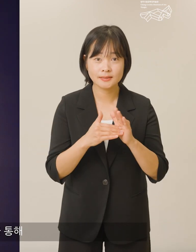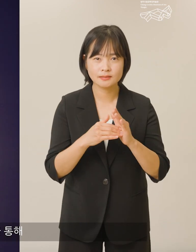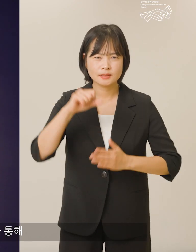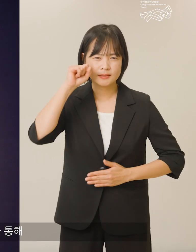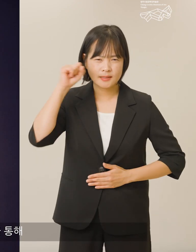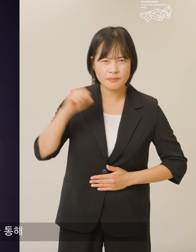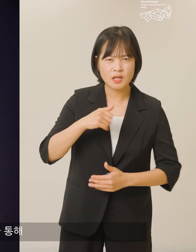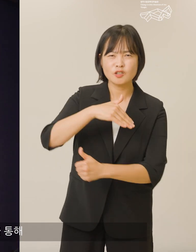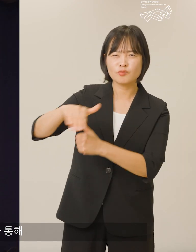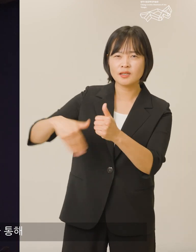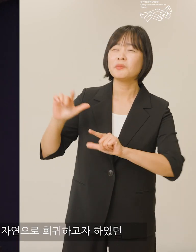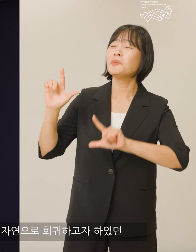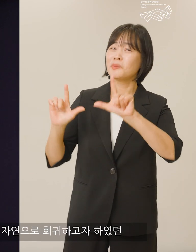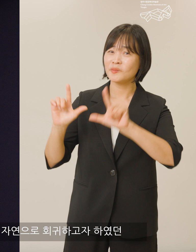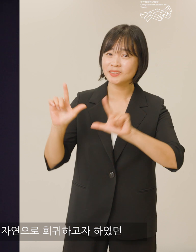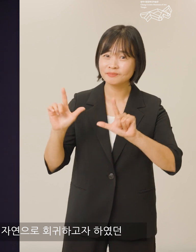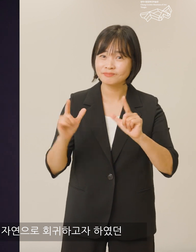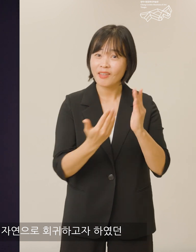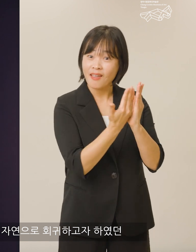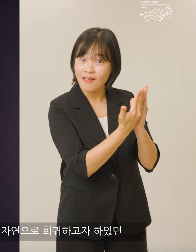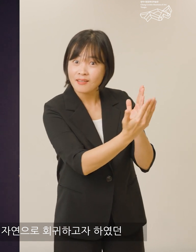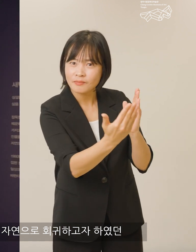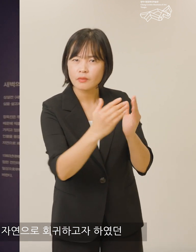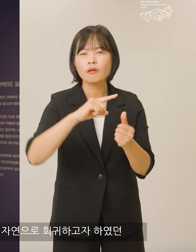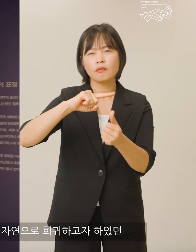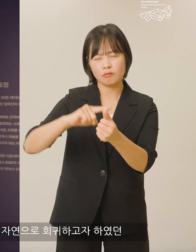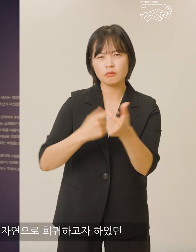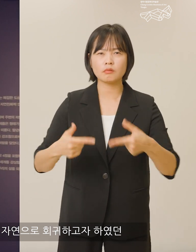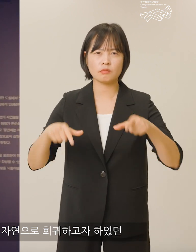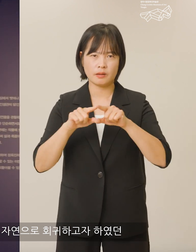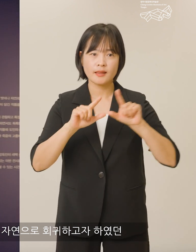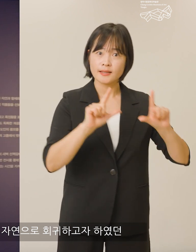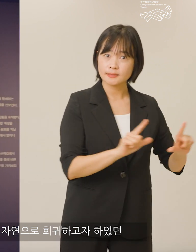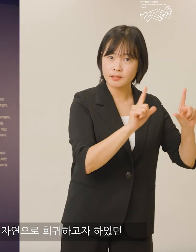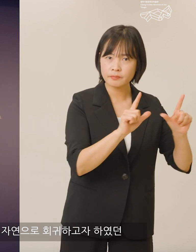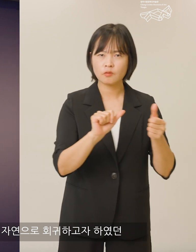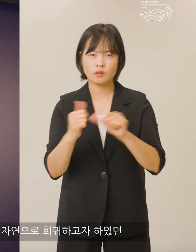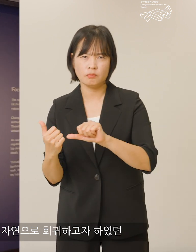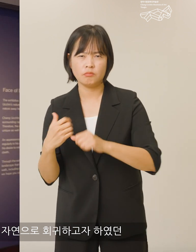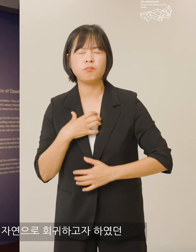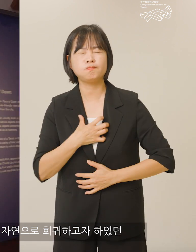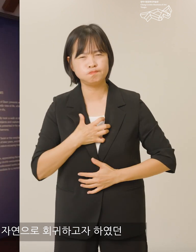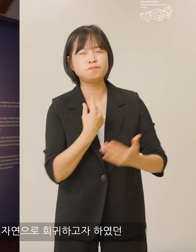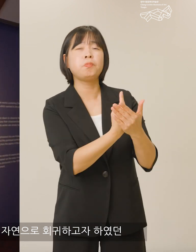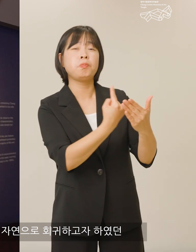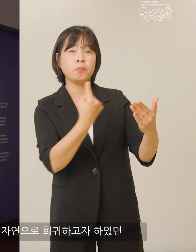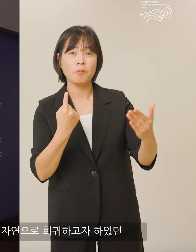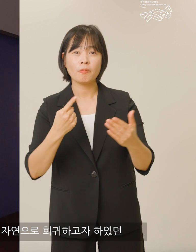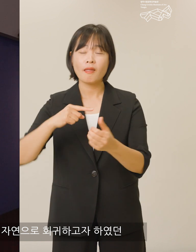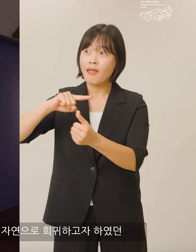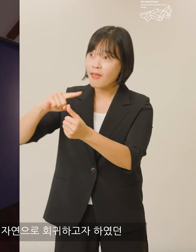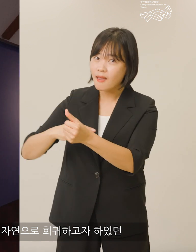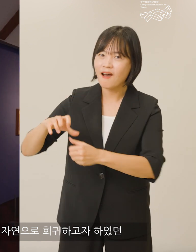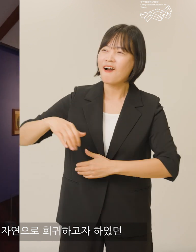지금까지 새벽의 표정전을 통해 자연과 함께 살아오며 삶과 죽음의 고통에서 벗어나 자연으로